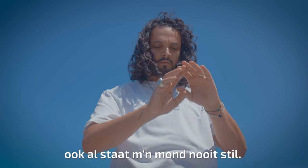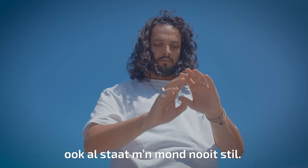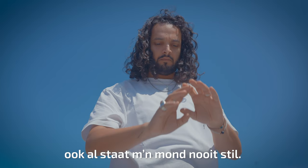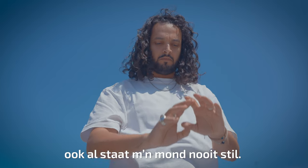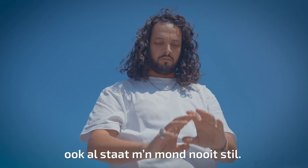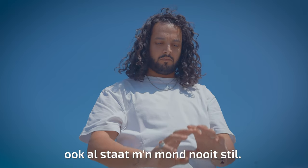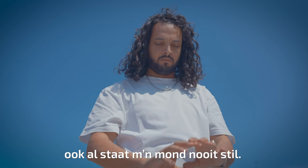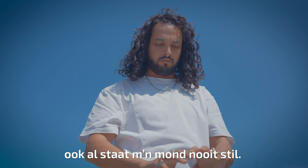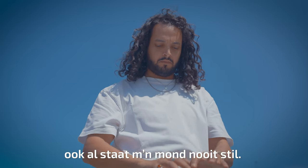mijn mond nooit stil.